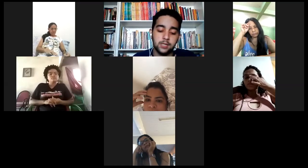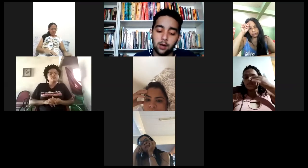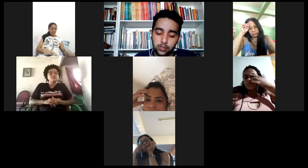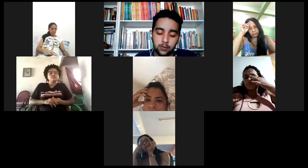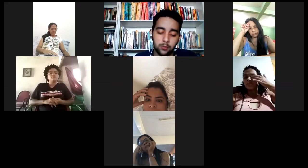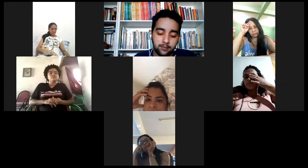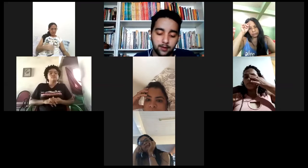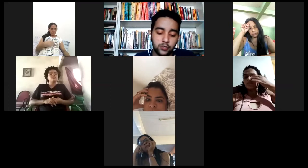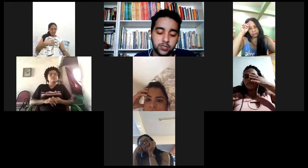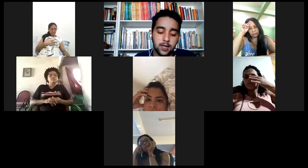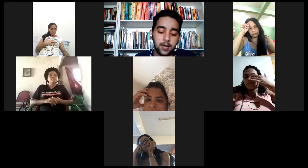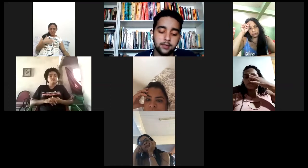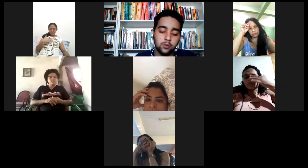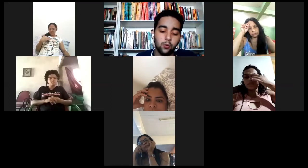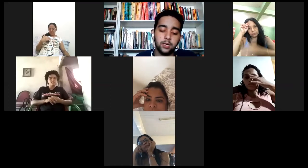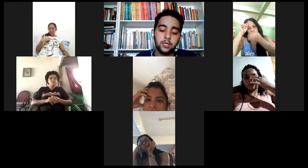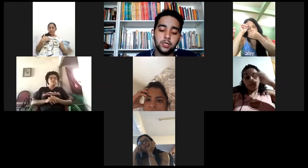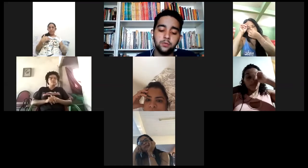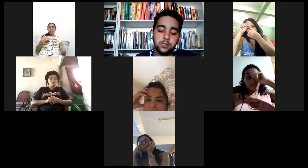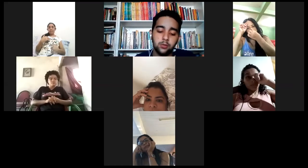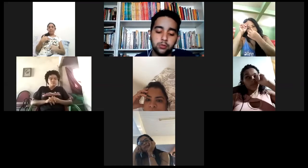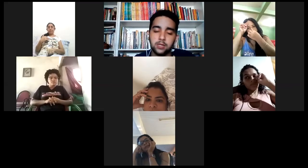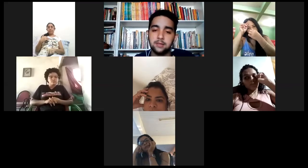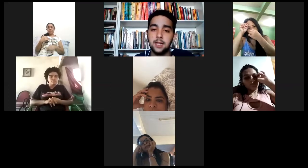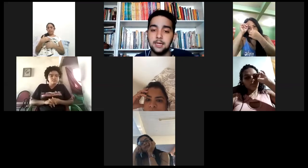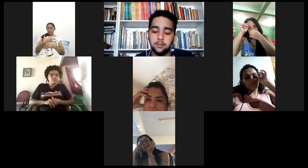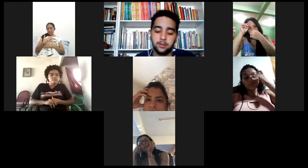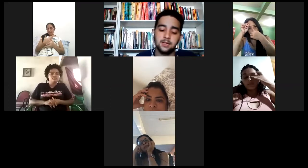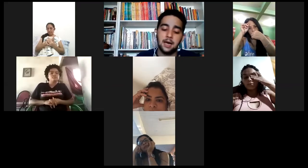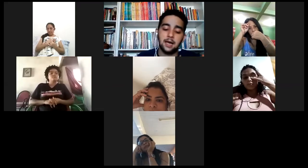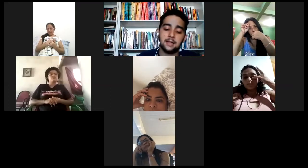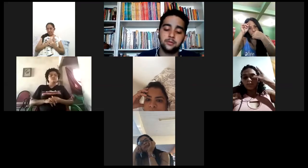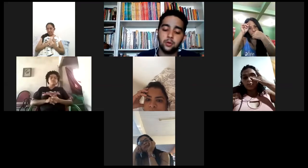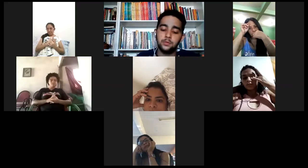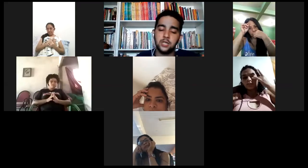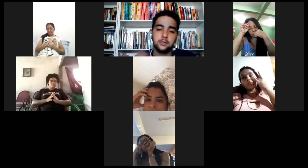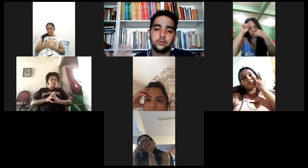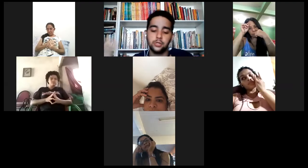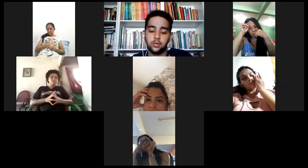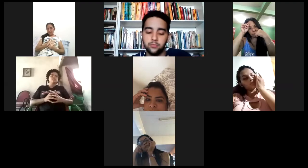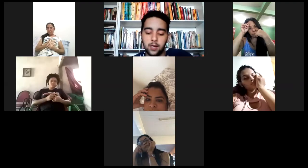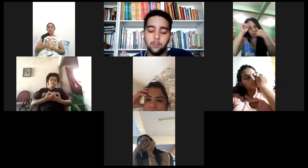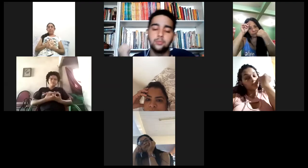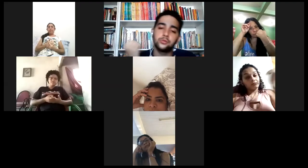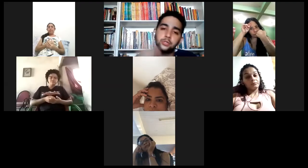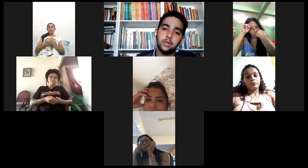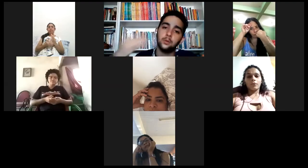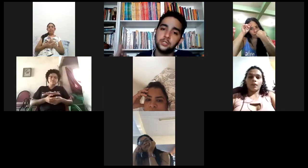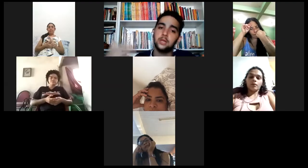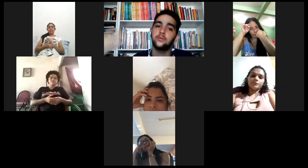O sinal de língua brasileira de sinais, o conectivos que não são usados na Libras, a relação do objeto sujeito-verbo,